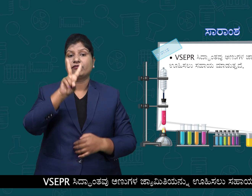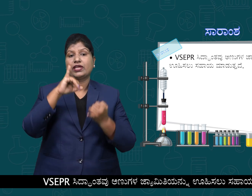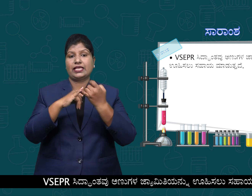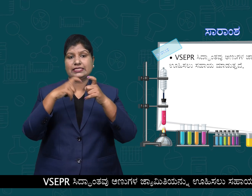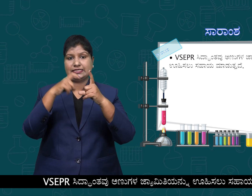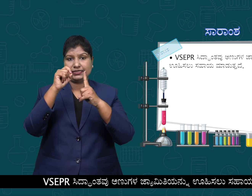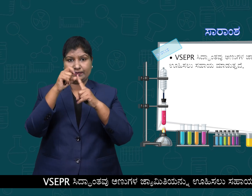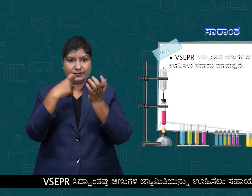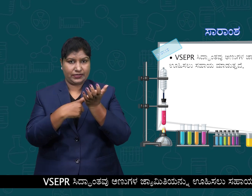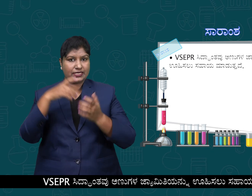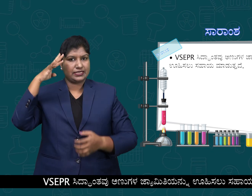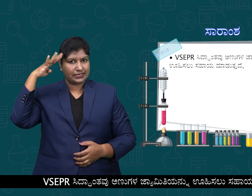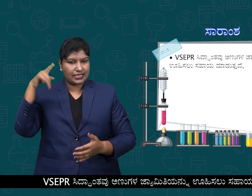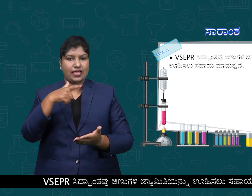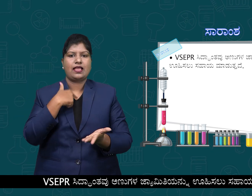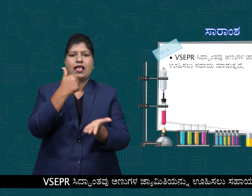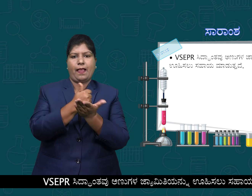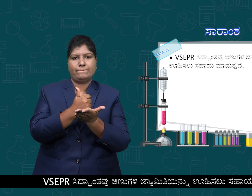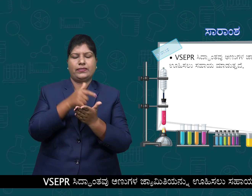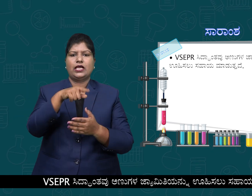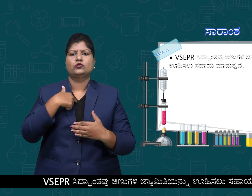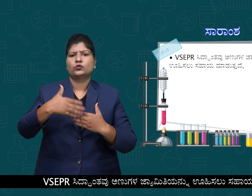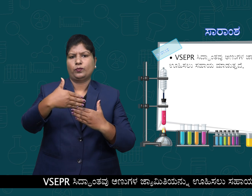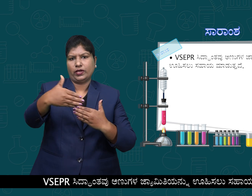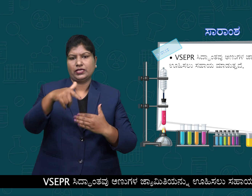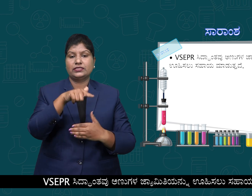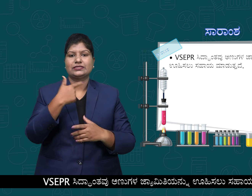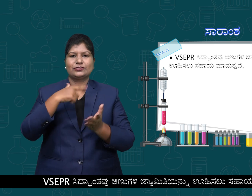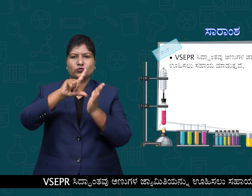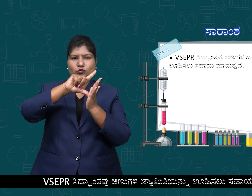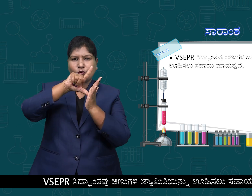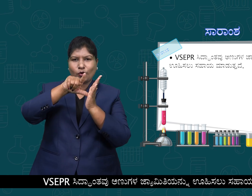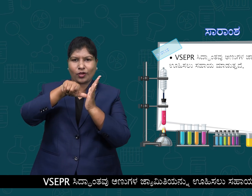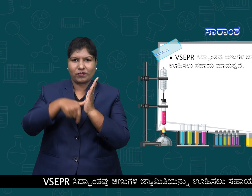VSEPR ಸಿದ್ಧಾಂತವು ಅಣುಗಳ ಜ್ಯಾಮಿತಿಯನ್ನು ಊಹಿಸಲು ಸಹಾಯ ಮಾಡುತ್ತದೆ.